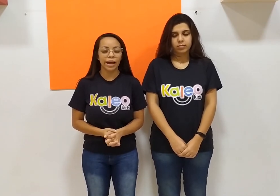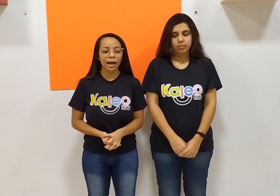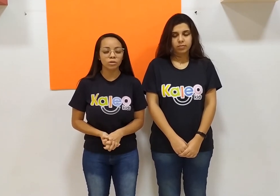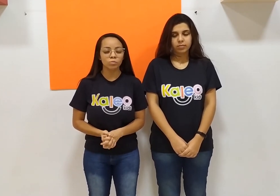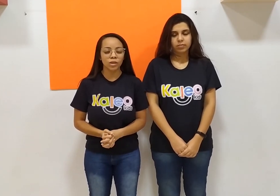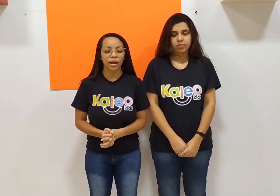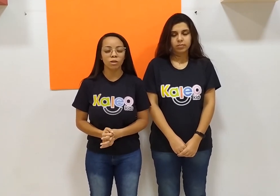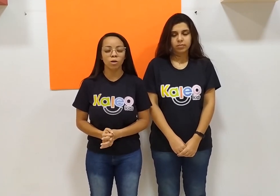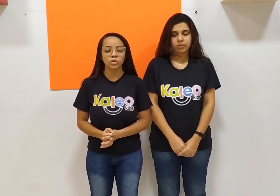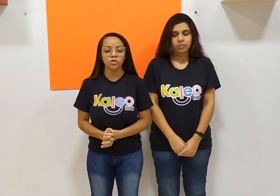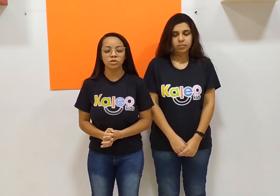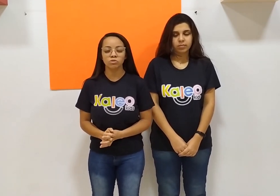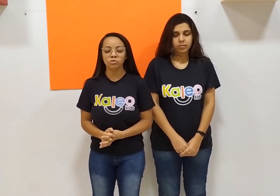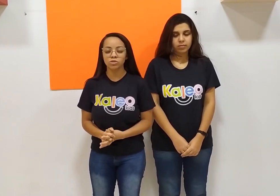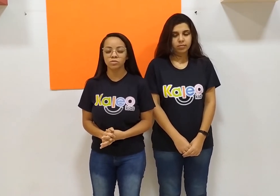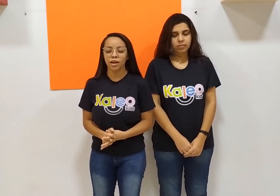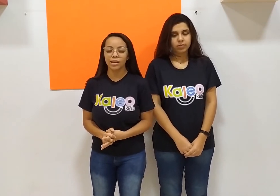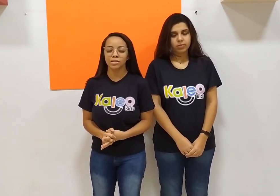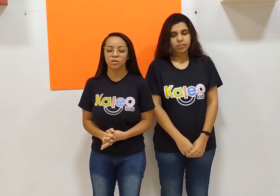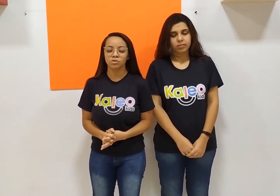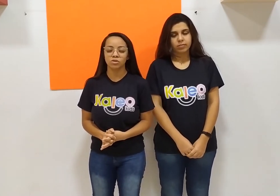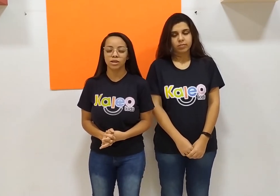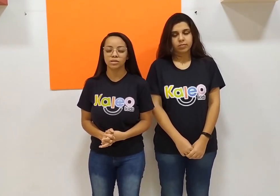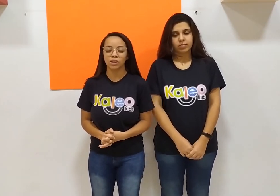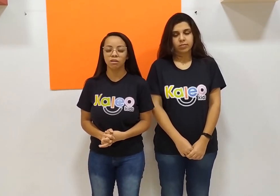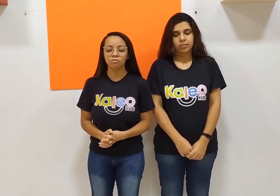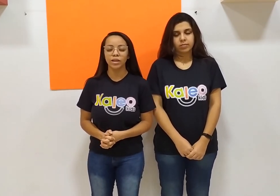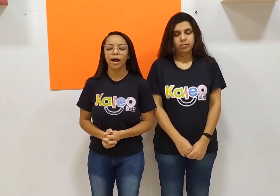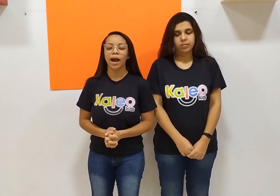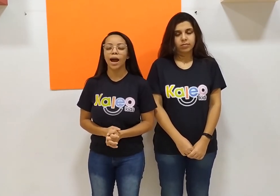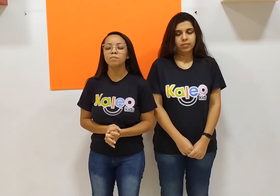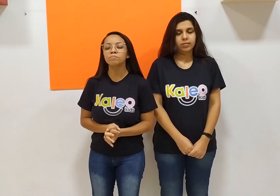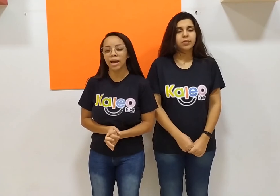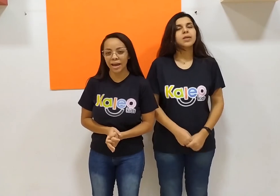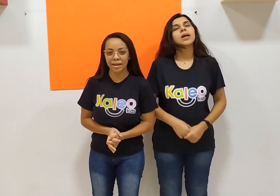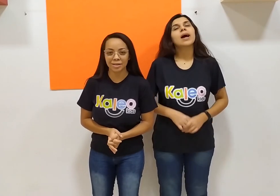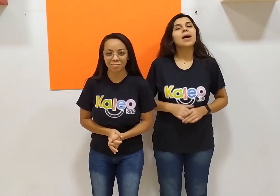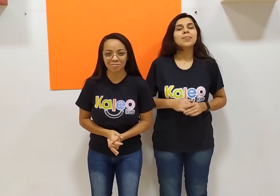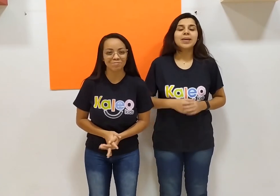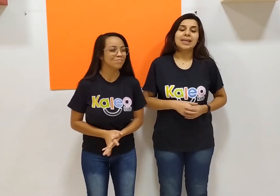obrigada, em nome de Jesus, essa é a nossa oração. Amém! Amém!